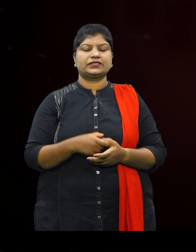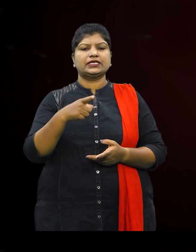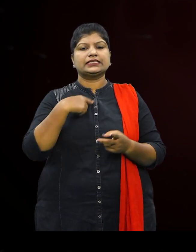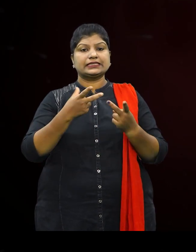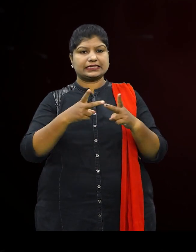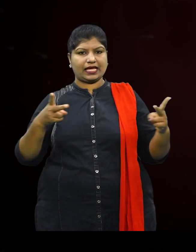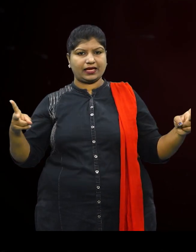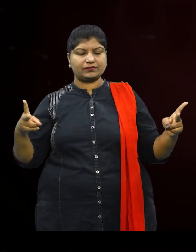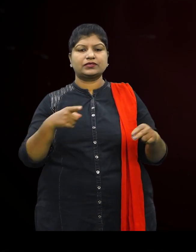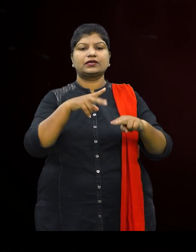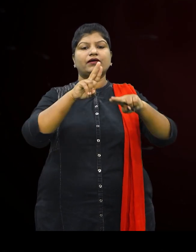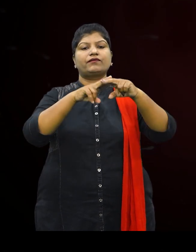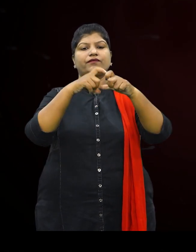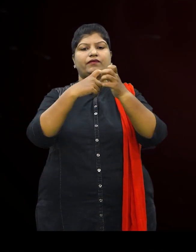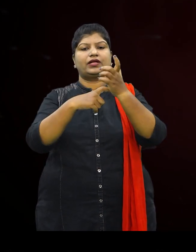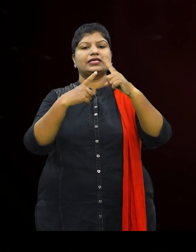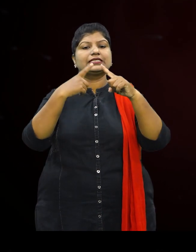निषेचन के प्रकार: